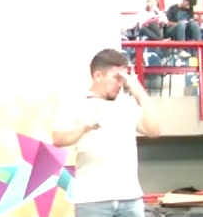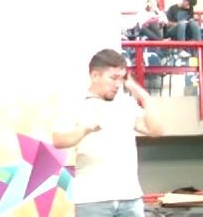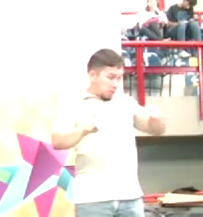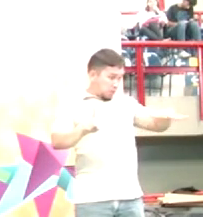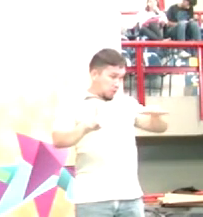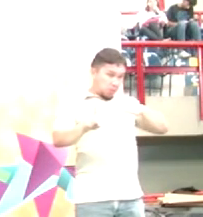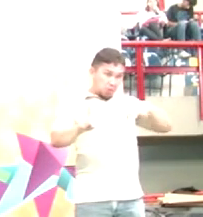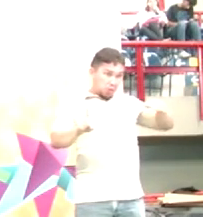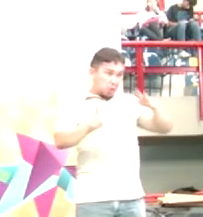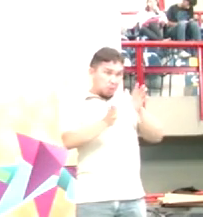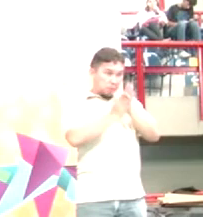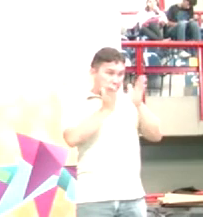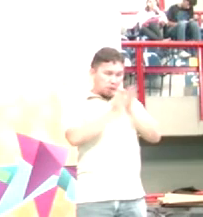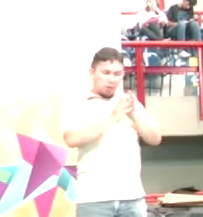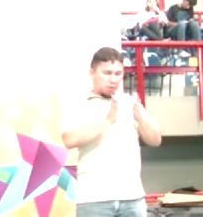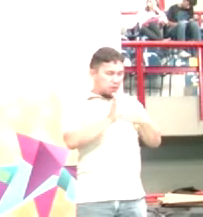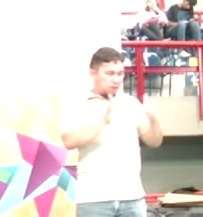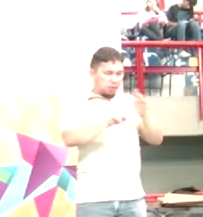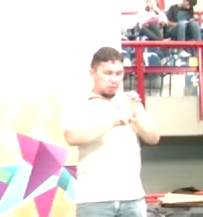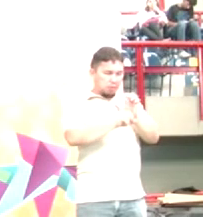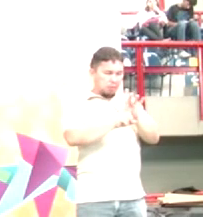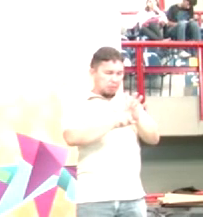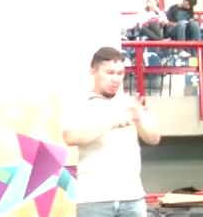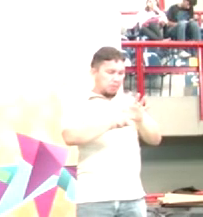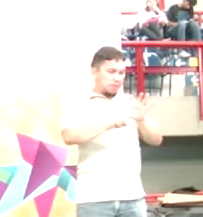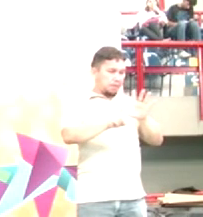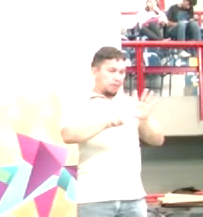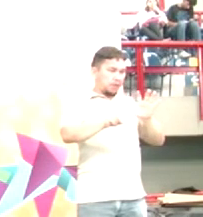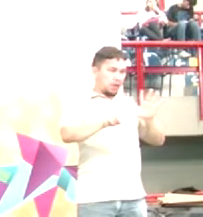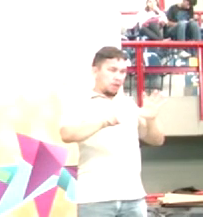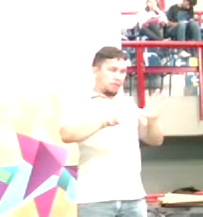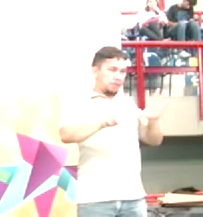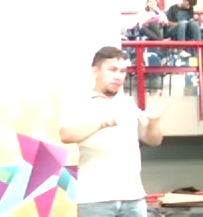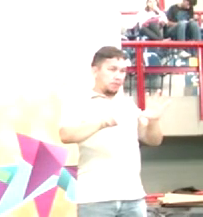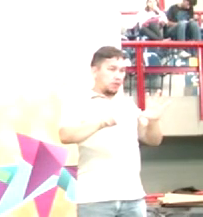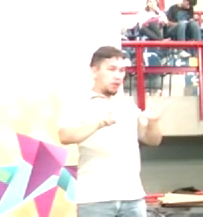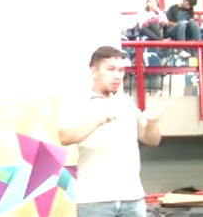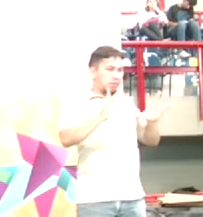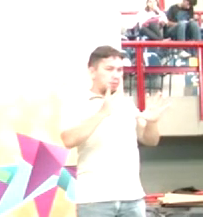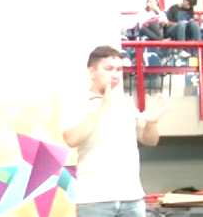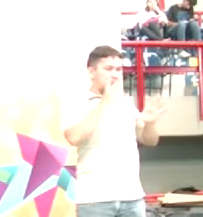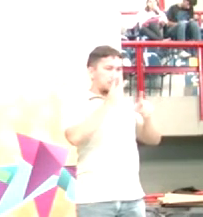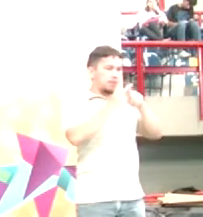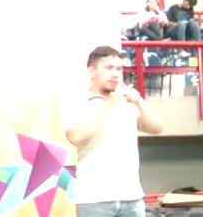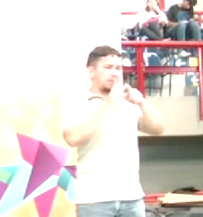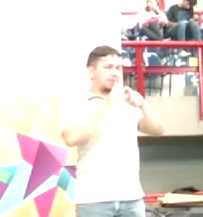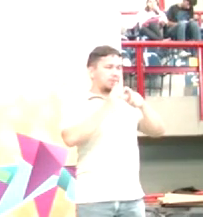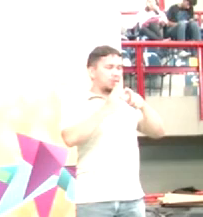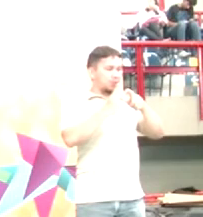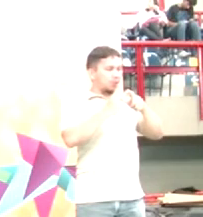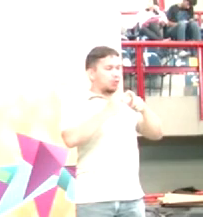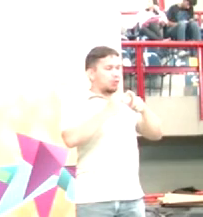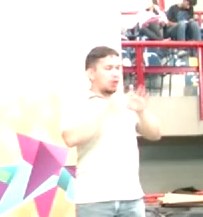pobre, tá? Faminta, mas com duas condições: